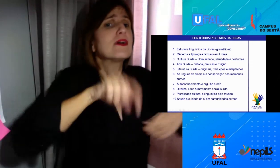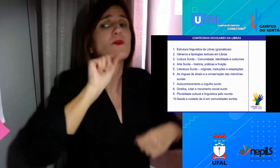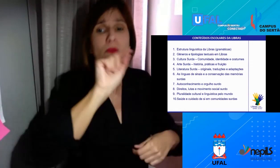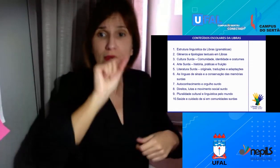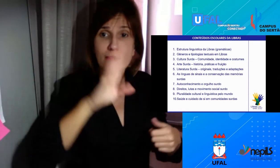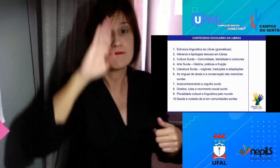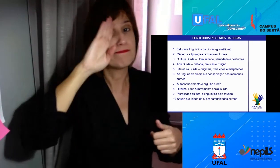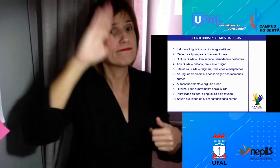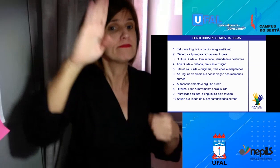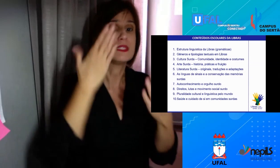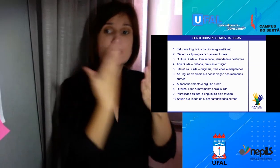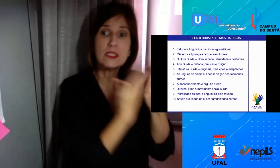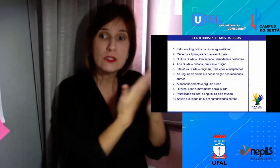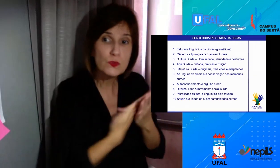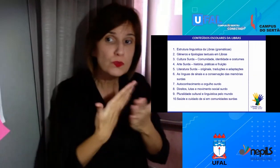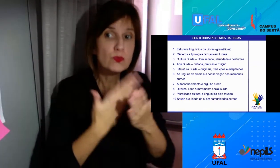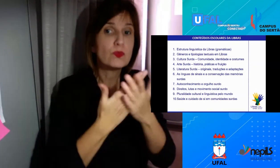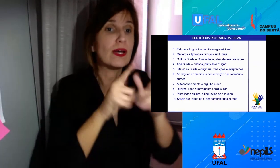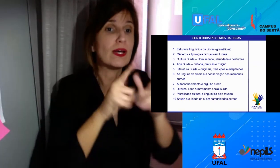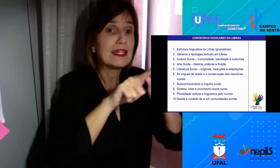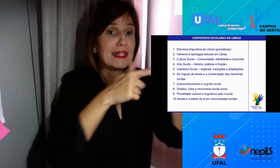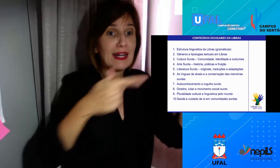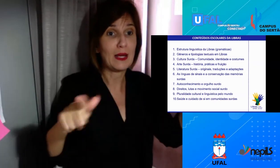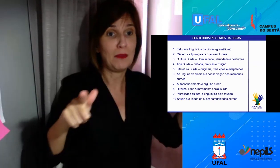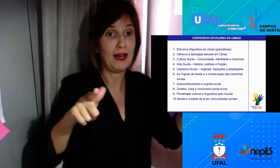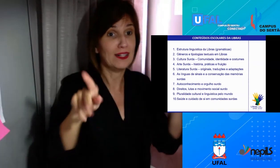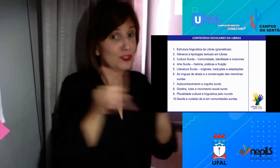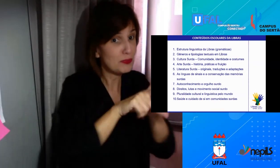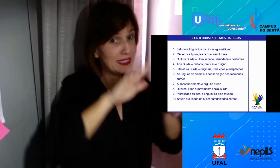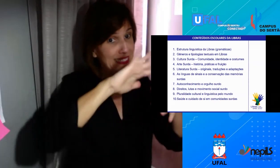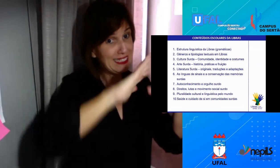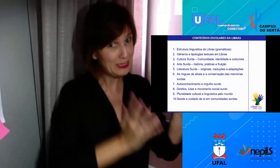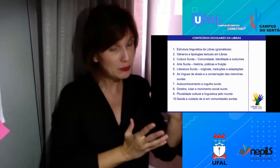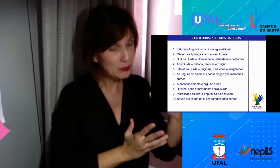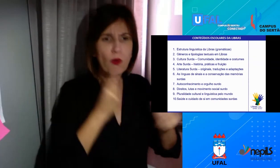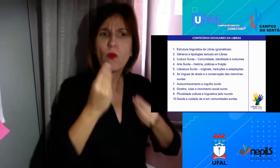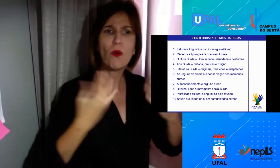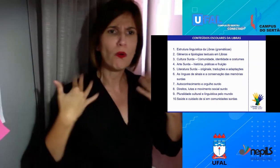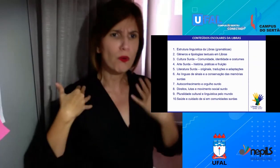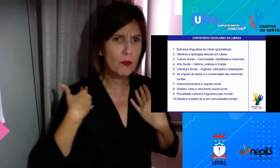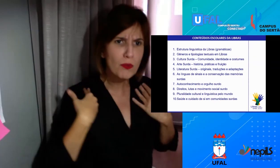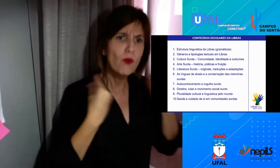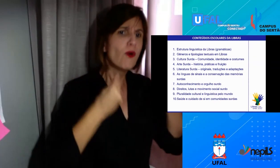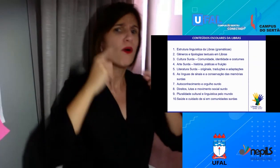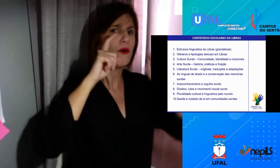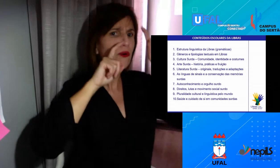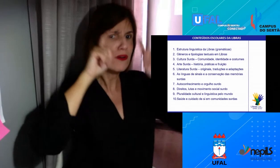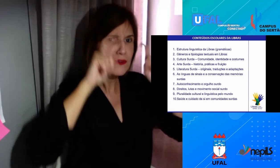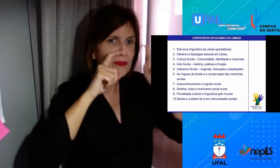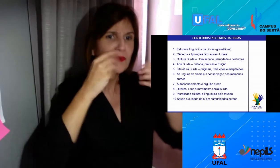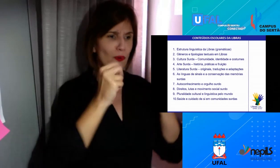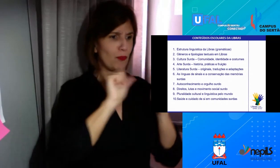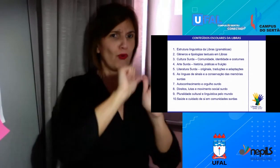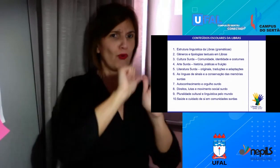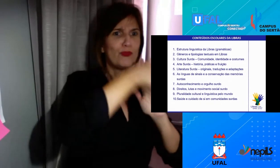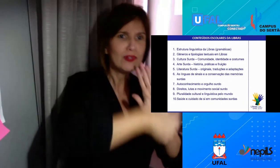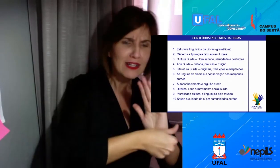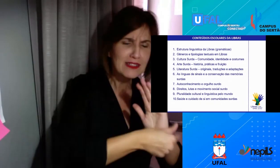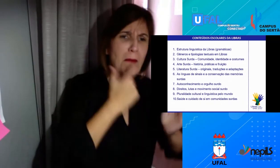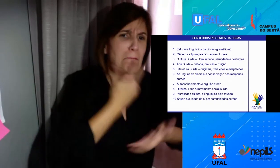Então, os diferentes níveis de escolarização precisam ter como referência principalmente a língua de sinais, para